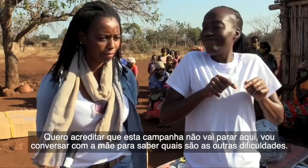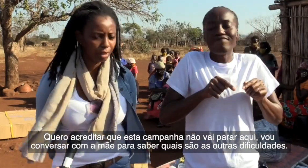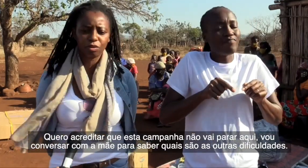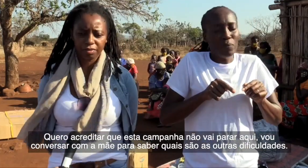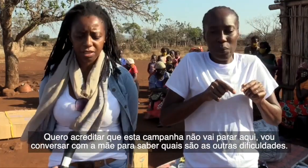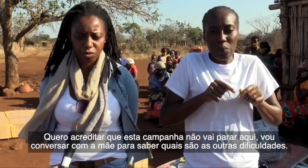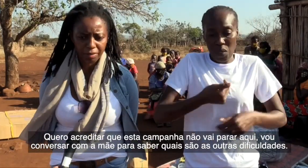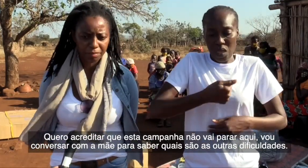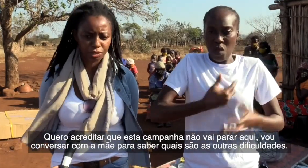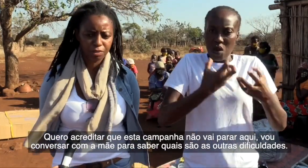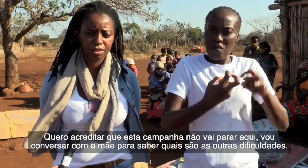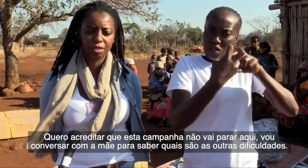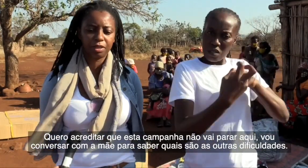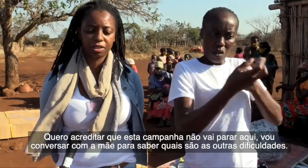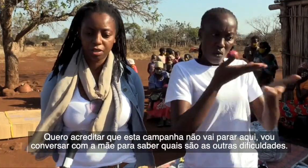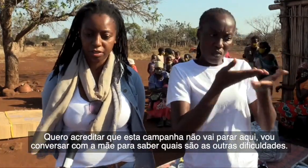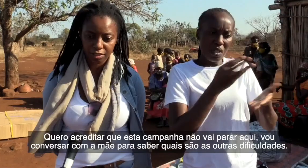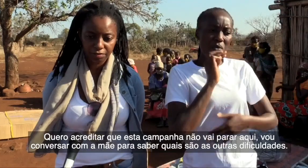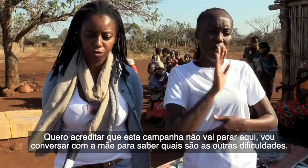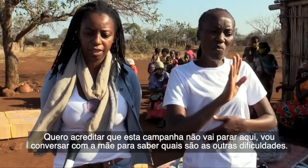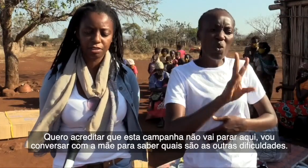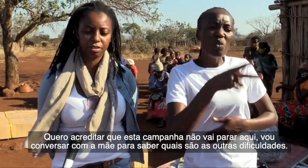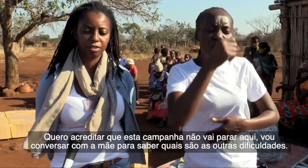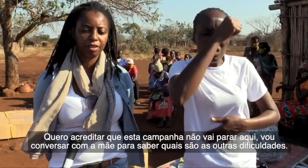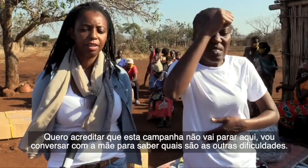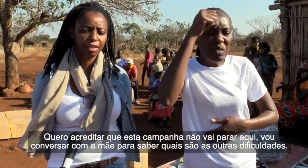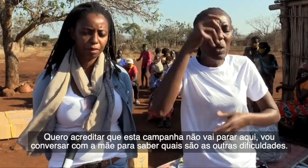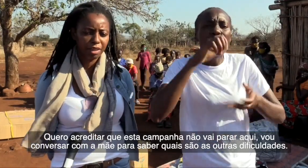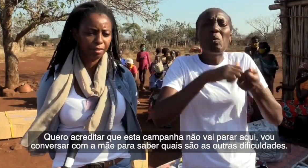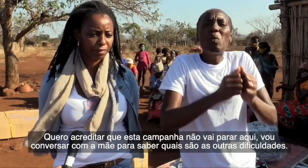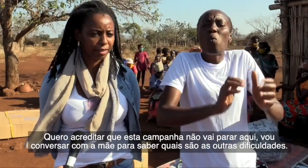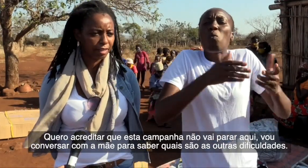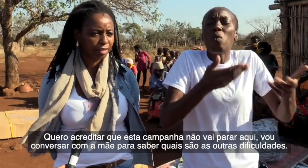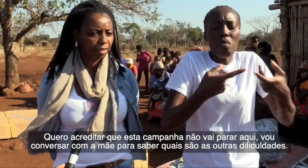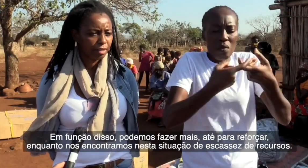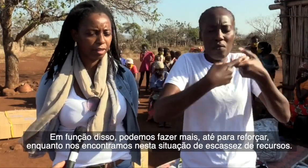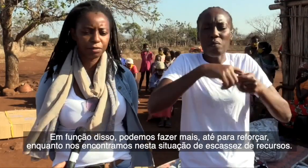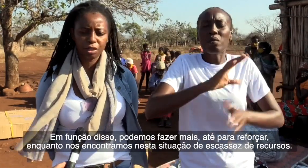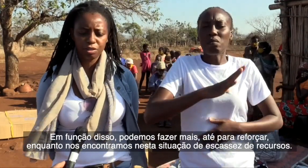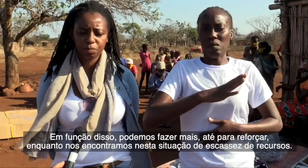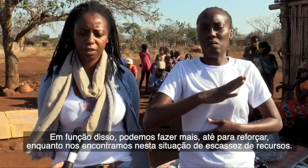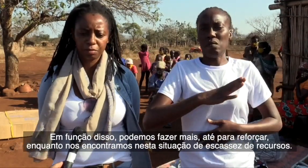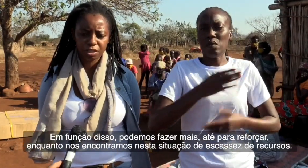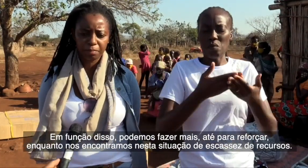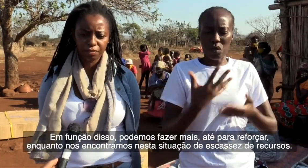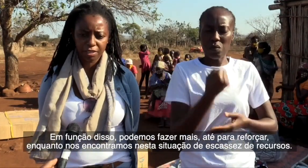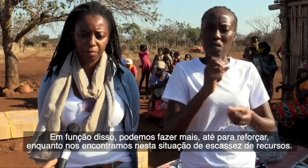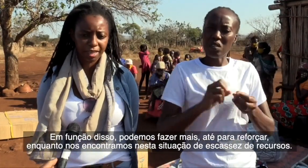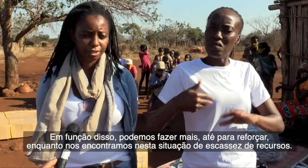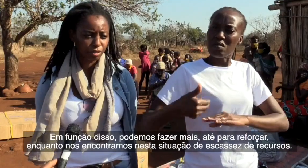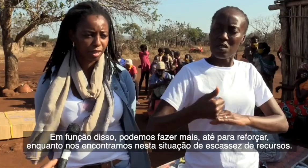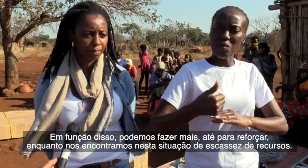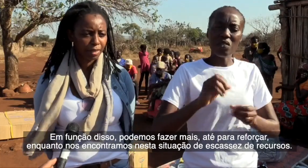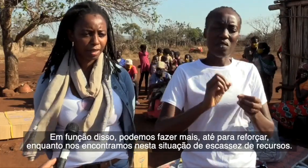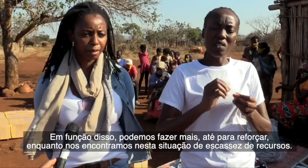ainda não conversei com a mãe, mas eu preciso de saber quais são as outras dificuldades que a família enfrenta, e em função disso podemos sempre fazer